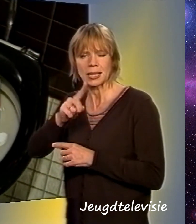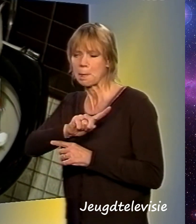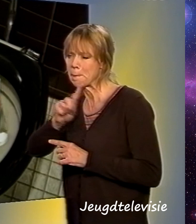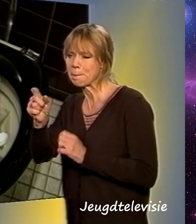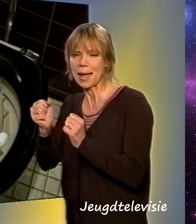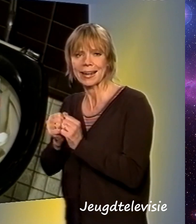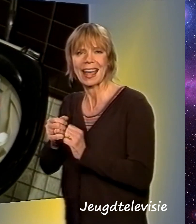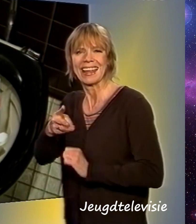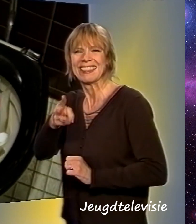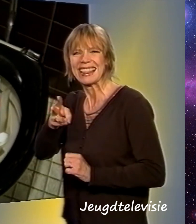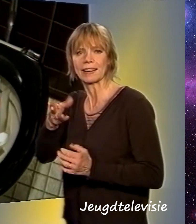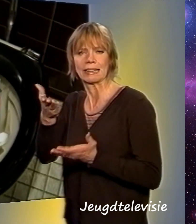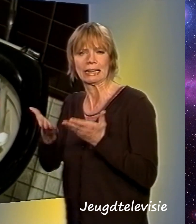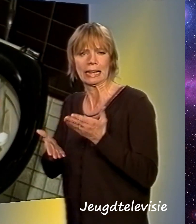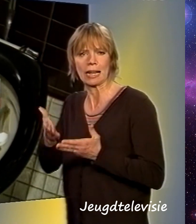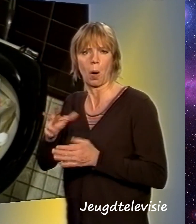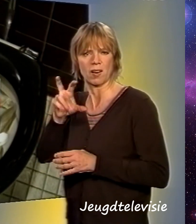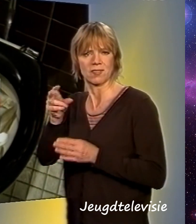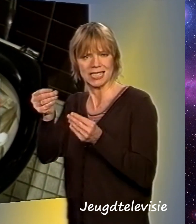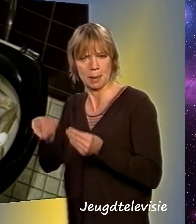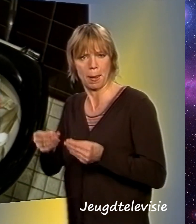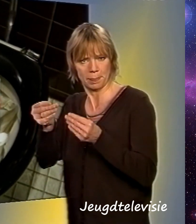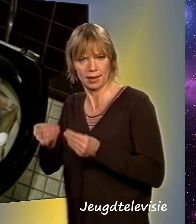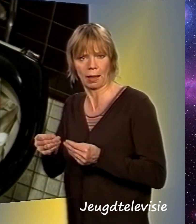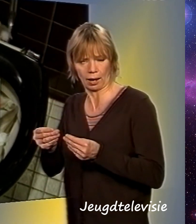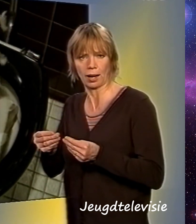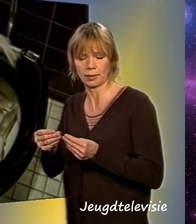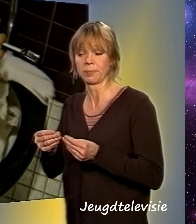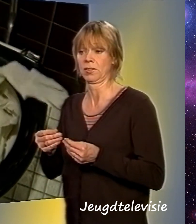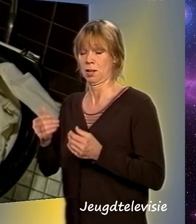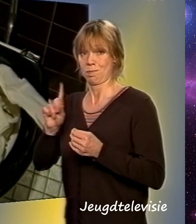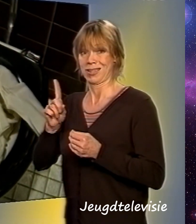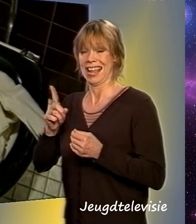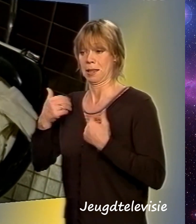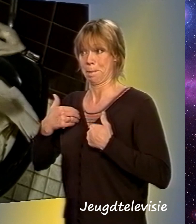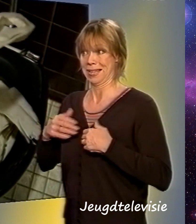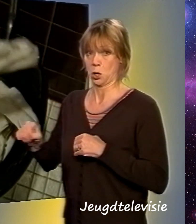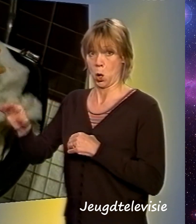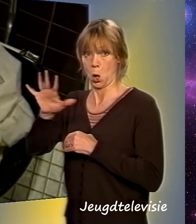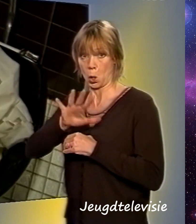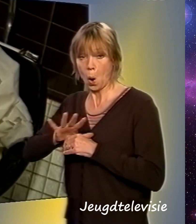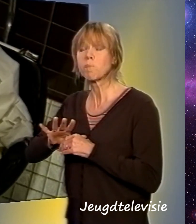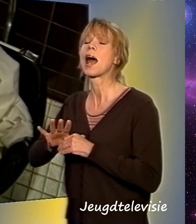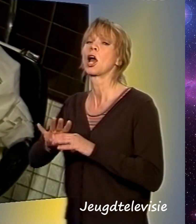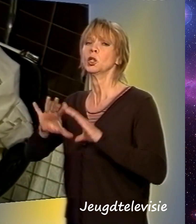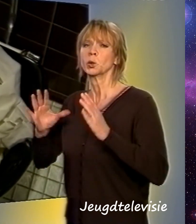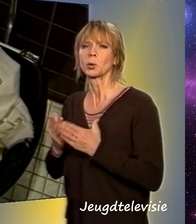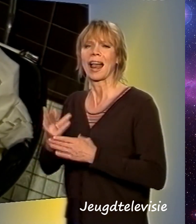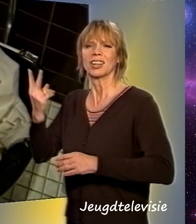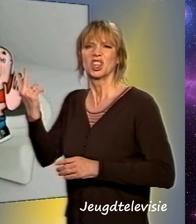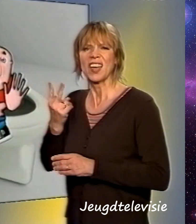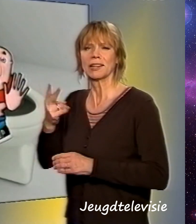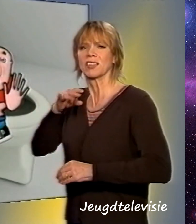wel 13 kilo wc papier gebruikt dat zijn alleen al voor de mensen in europa samen op 22 miljard toiletrollen